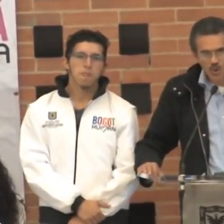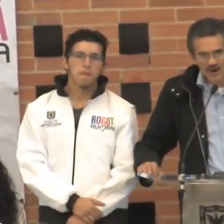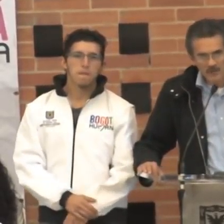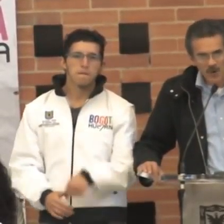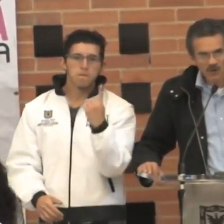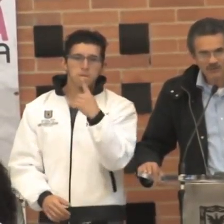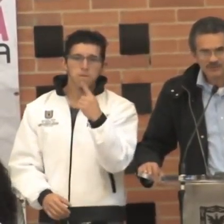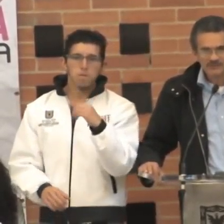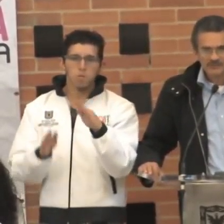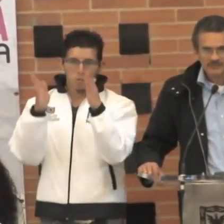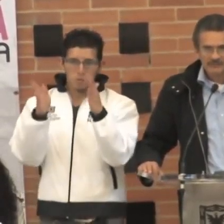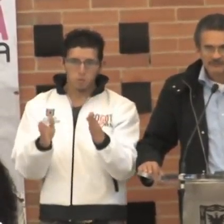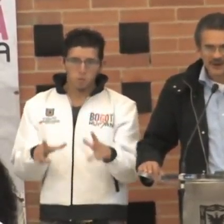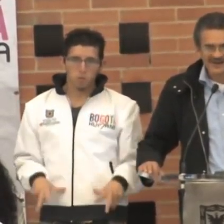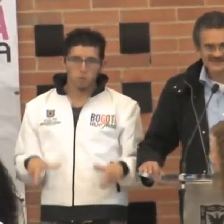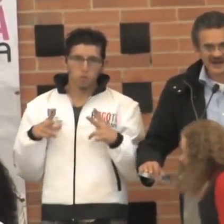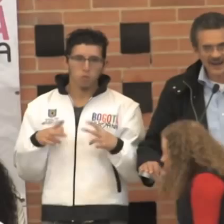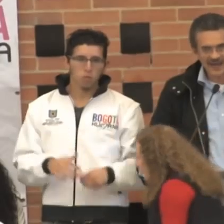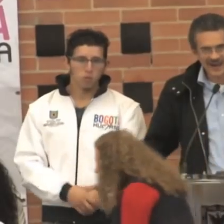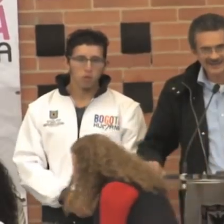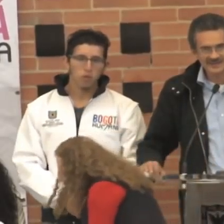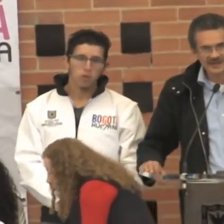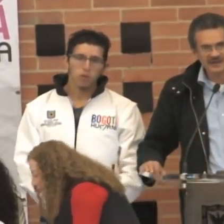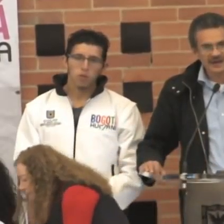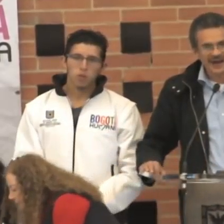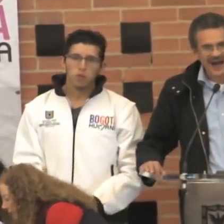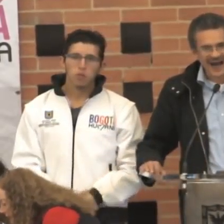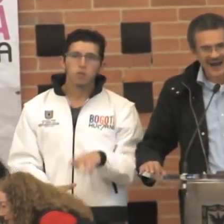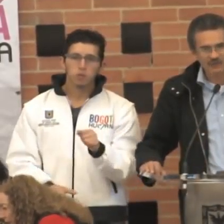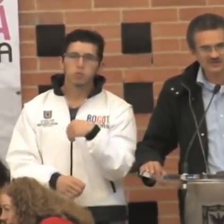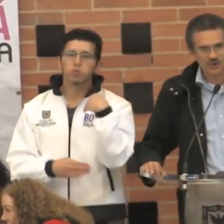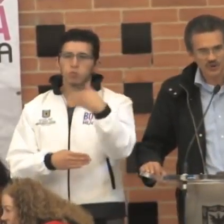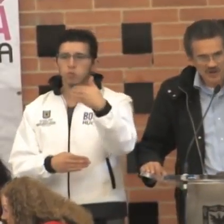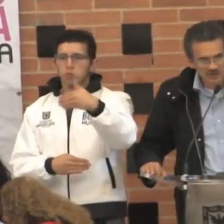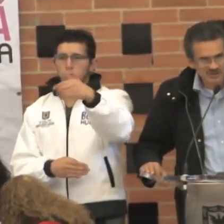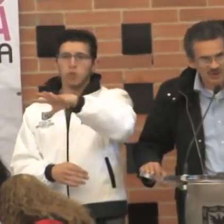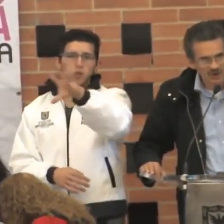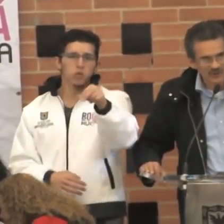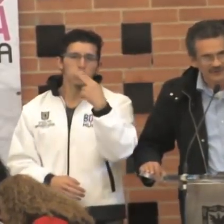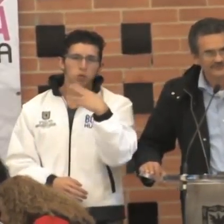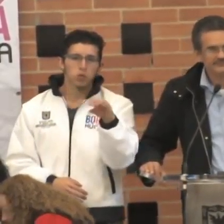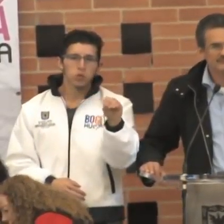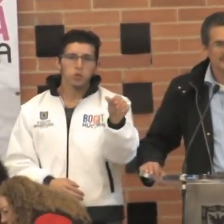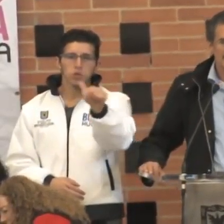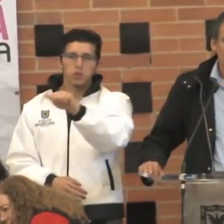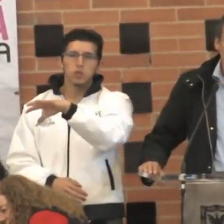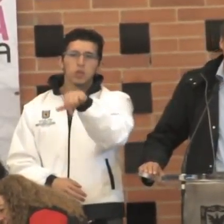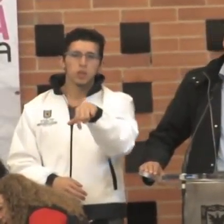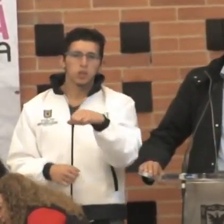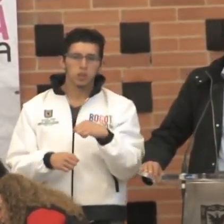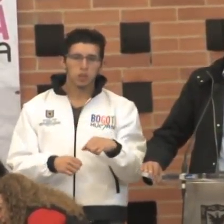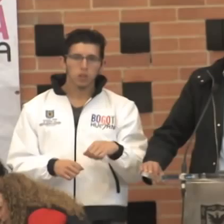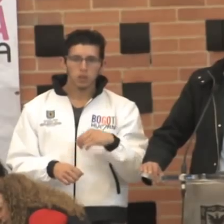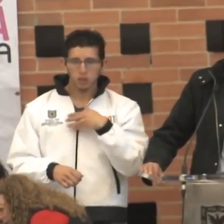un solo cuerpo para sacar adelante a nuestros niños de Ciudad Bolívar.